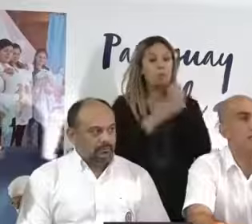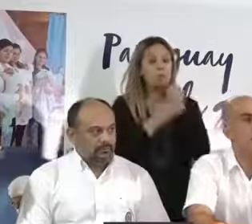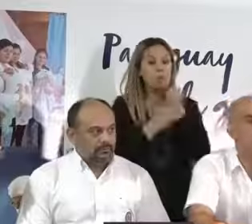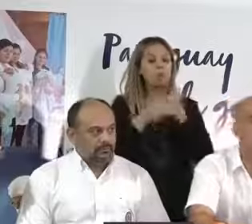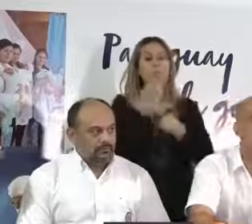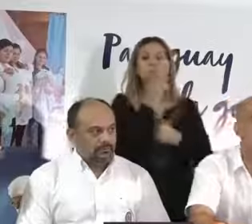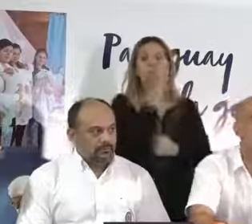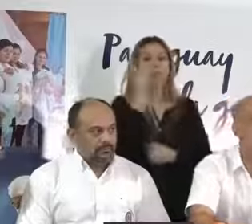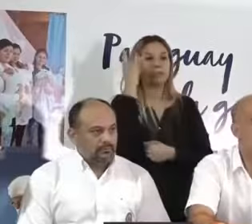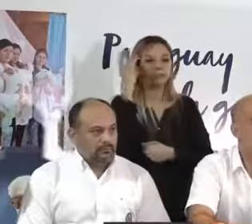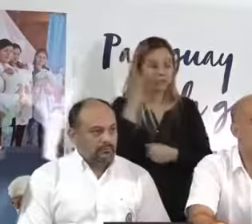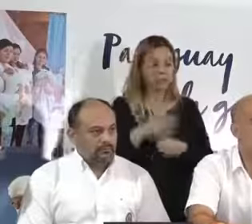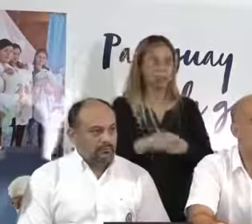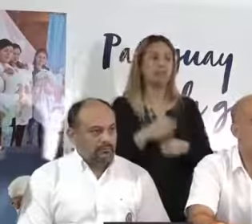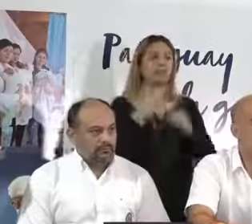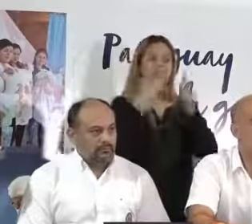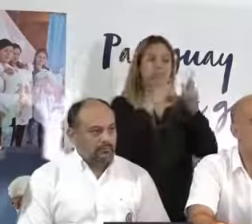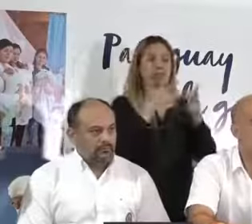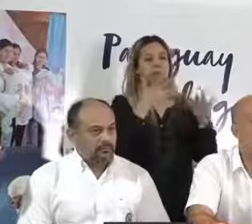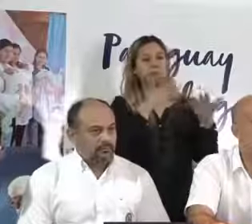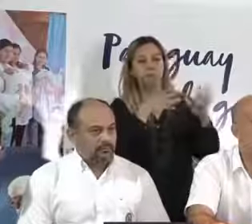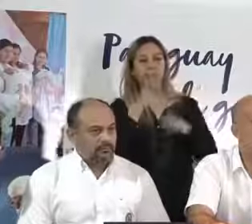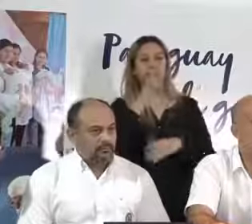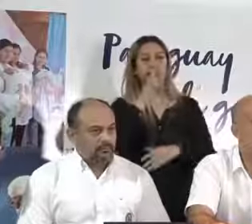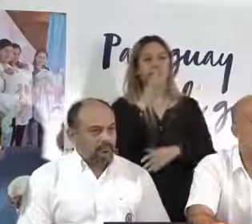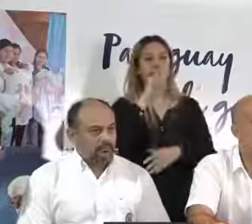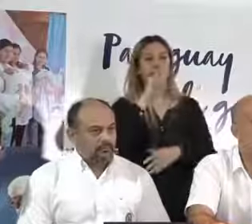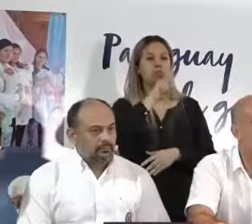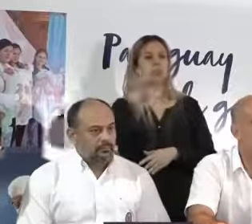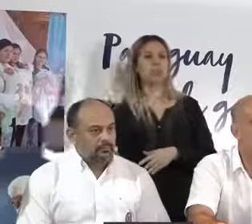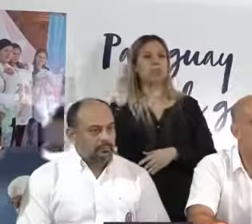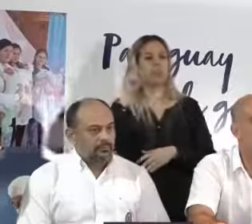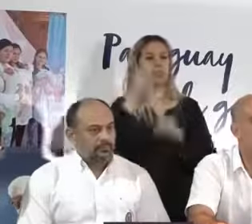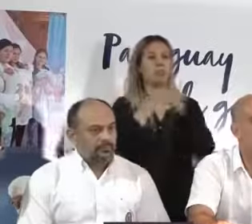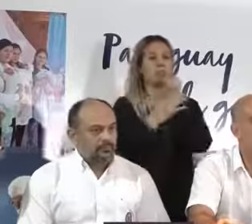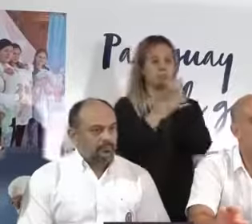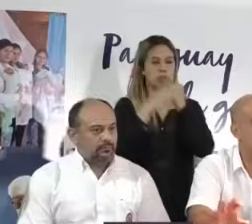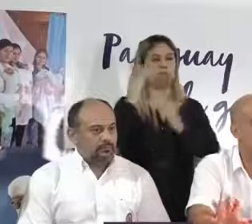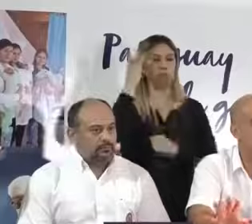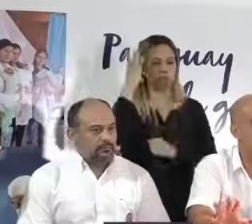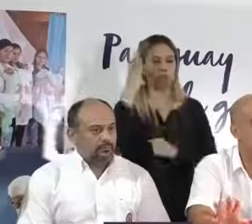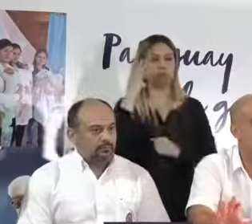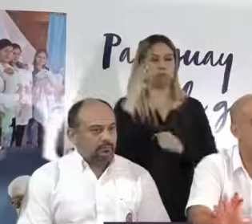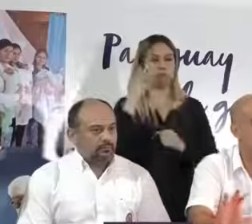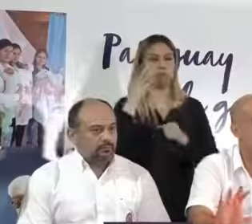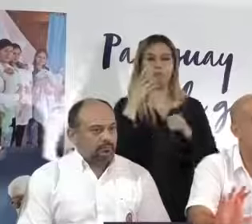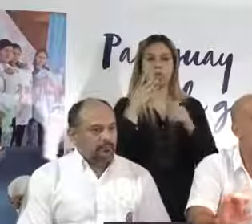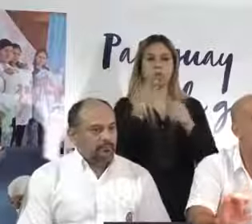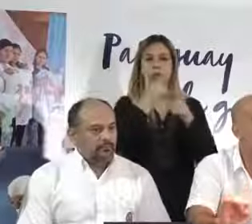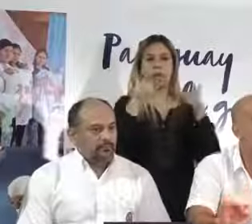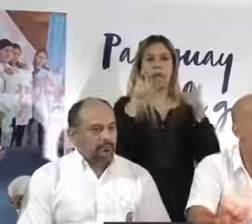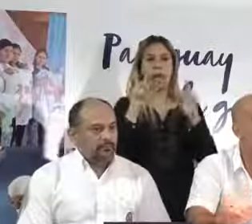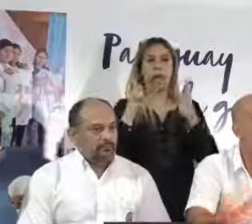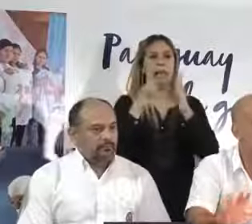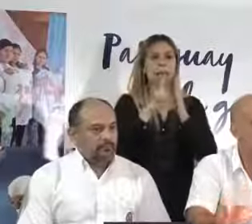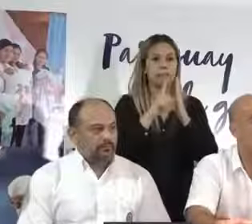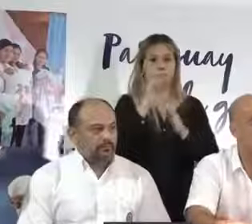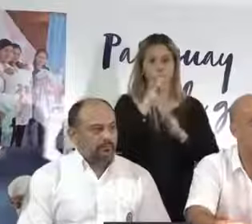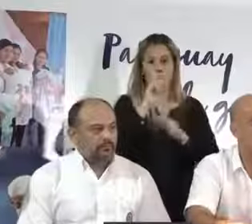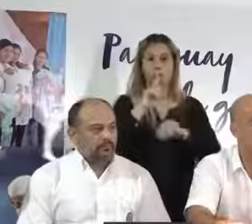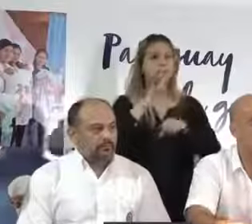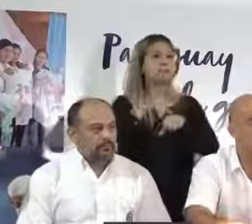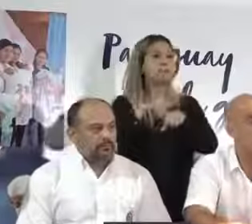Sí. Nosotros estimamos que iría a unos 28.000 más o menos profesionales de blanco, porque no está restringido a los médicos, sino a